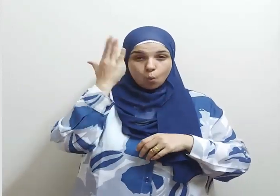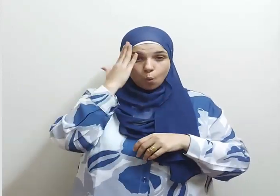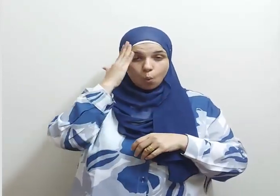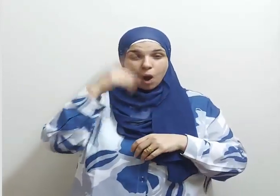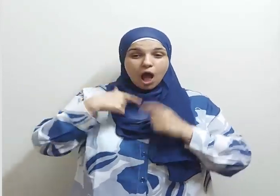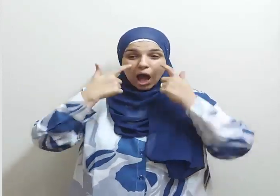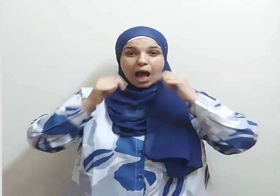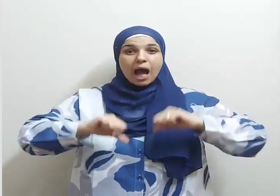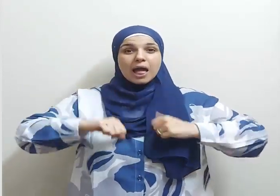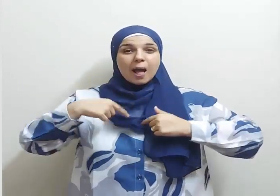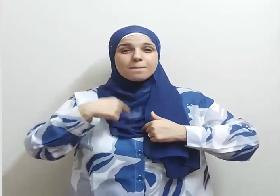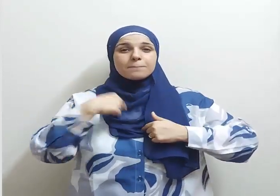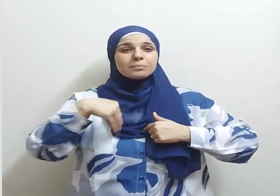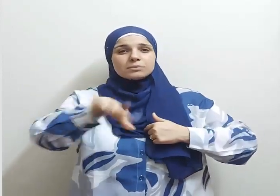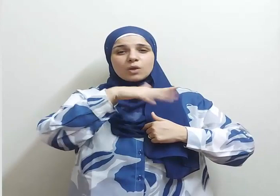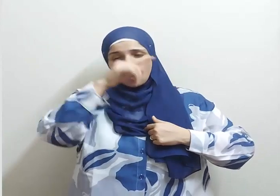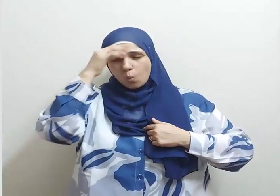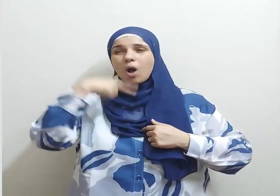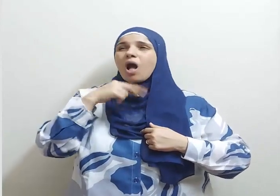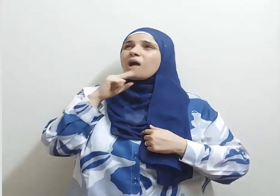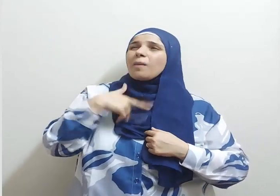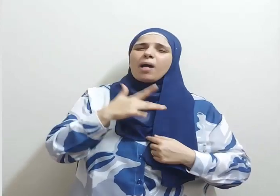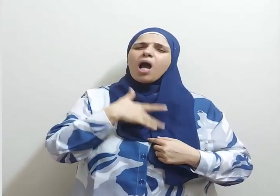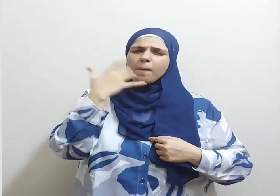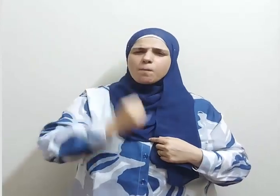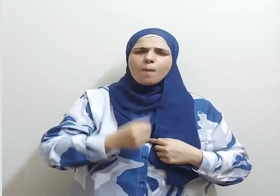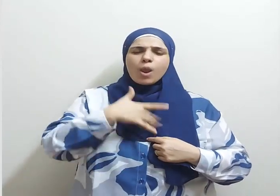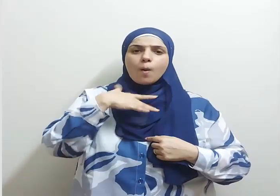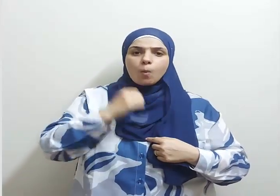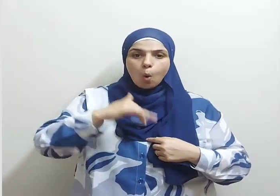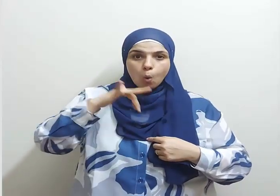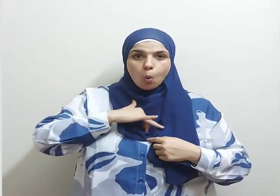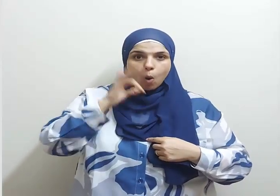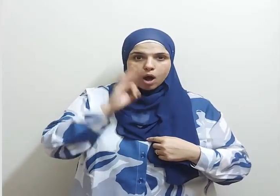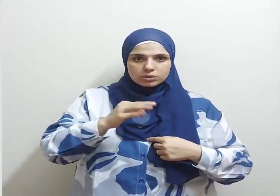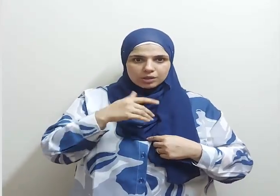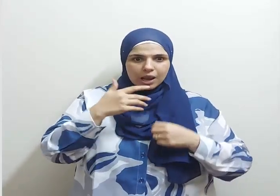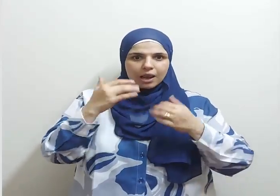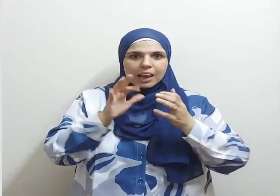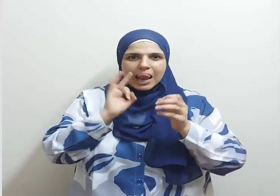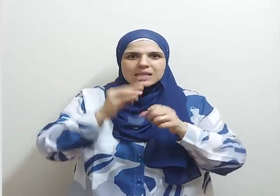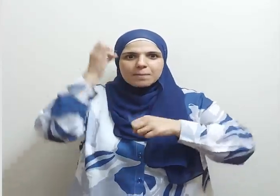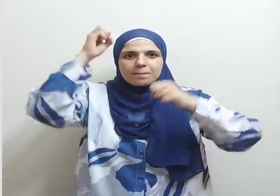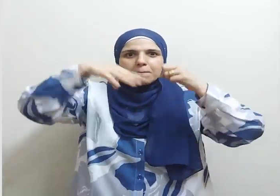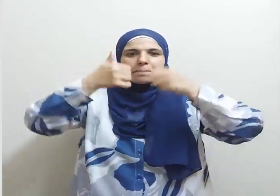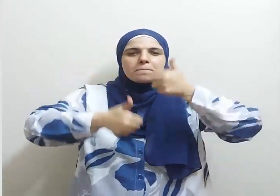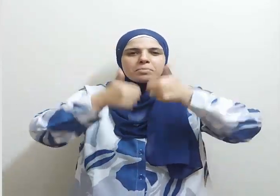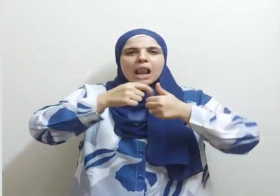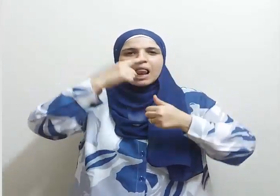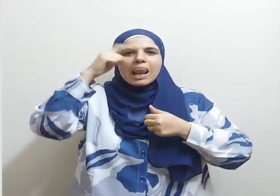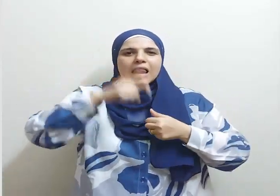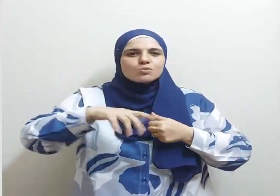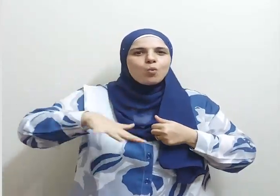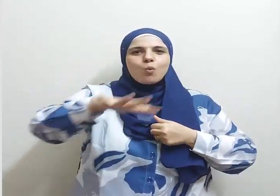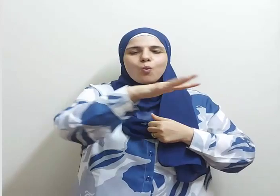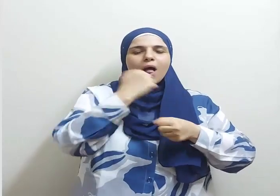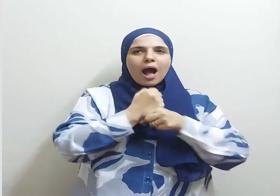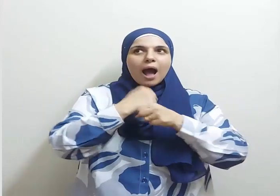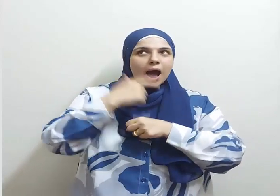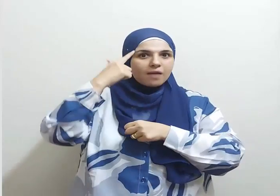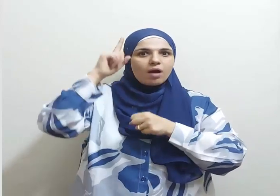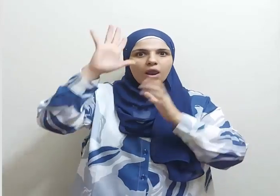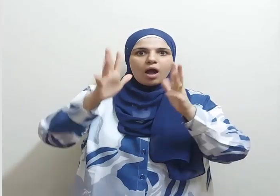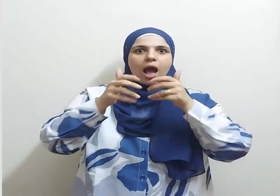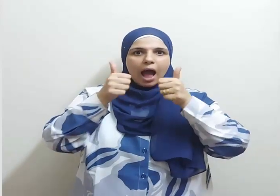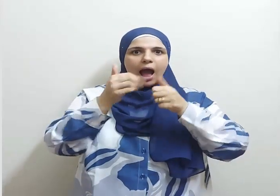ان يقولوا امنا وهم لا يفتنون ولقد فتن الذين من قبلهم فليعلمن